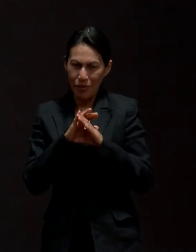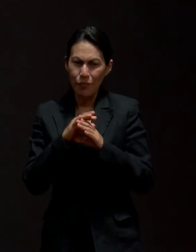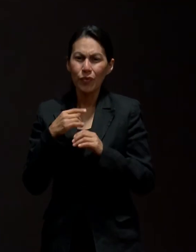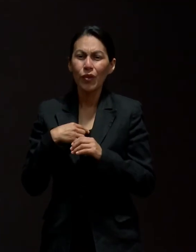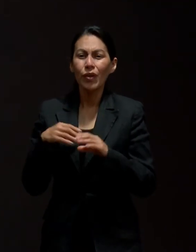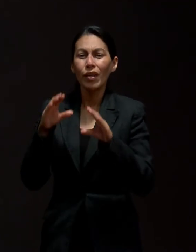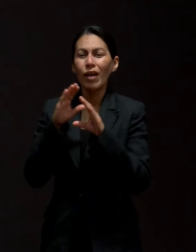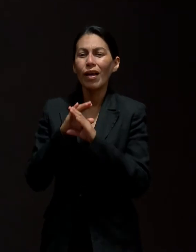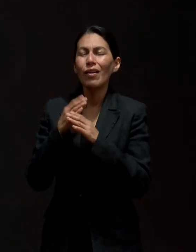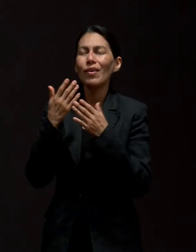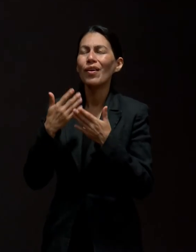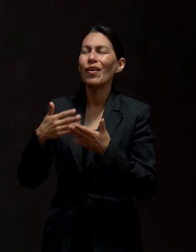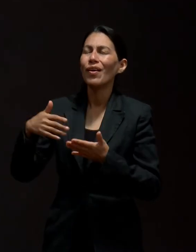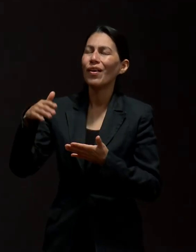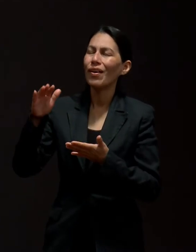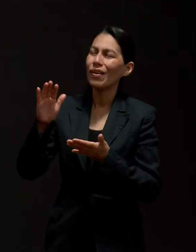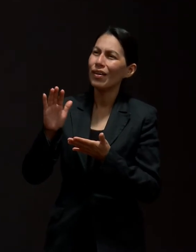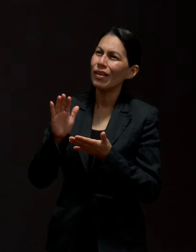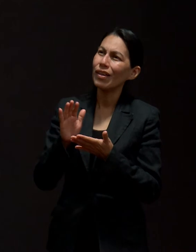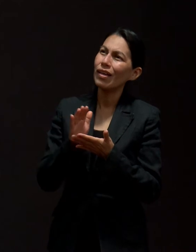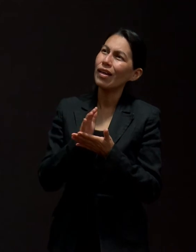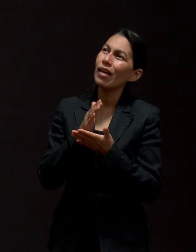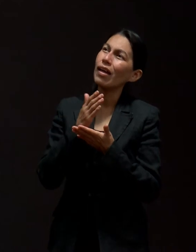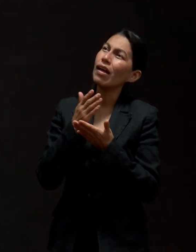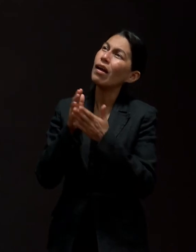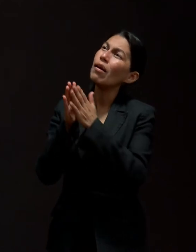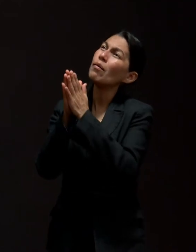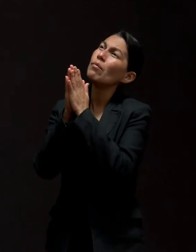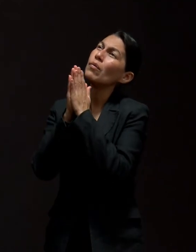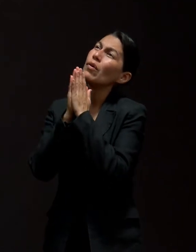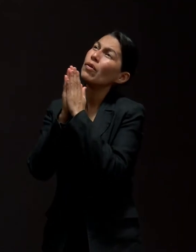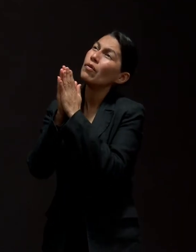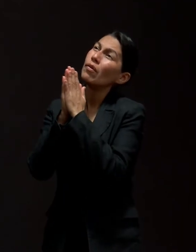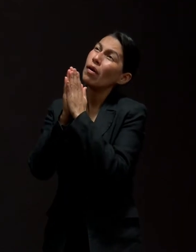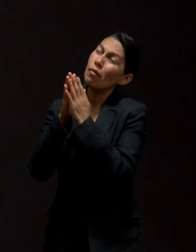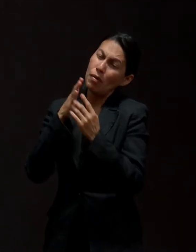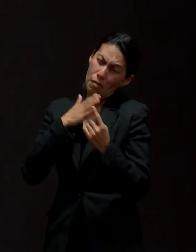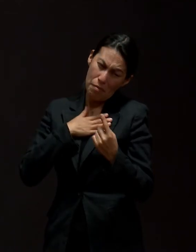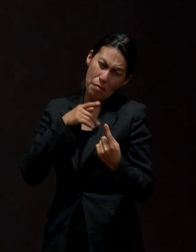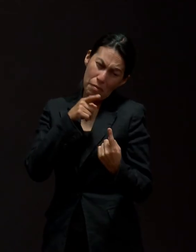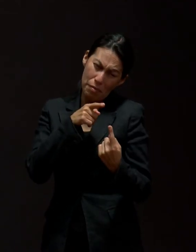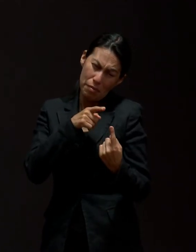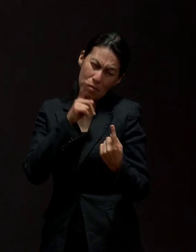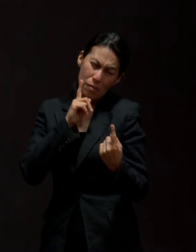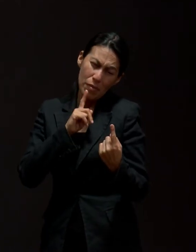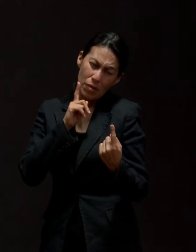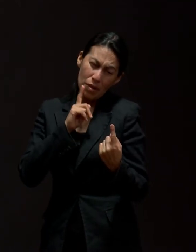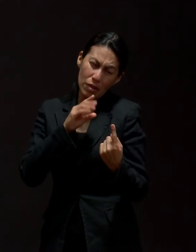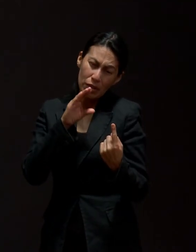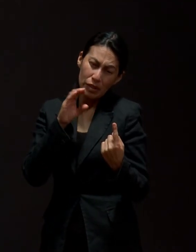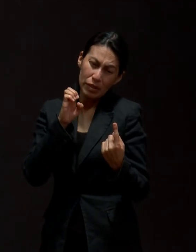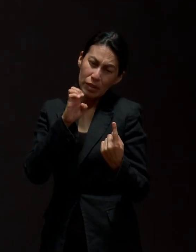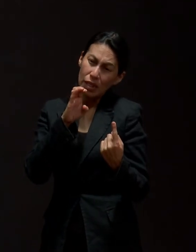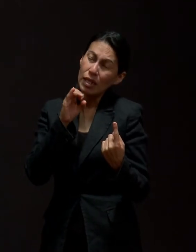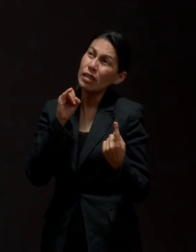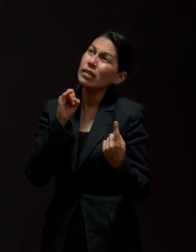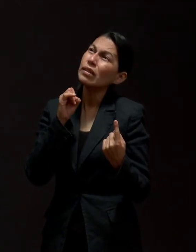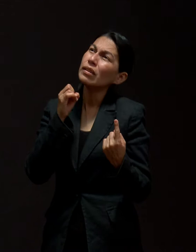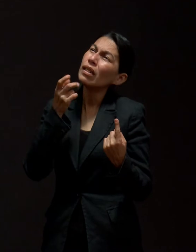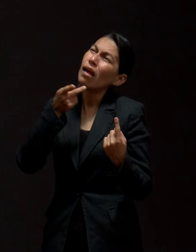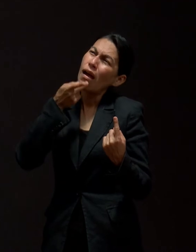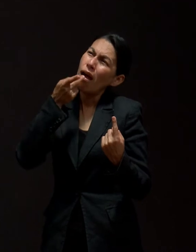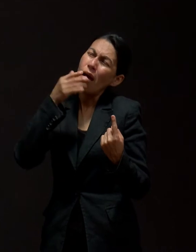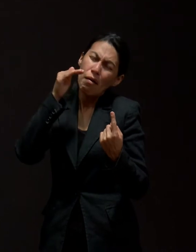cantar, Sí, yo canto así. Habla, mi Ceci, siempre,